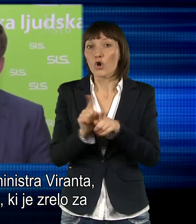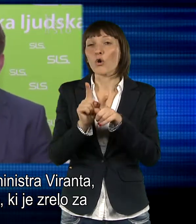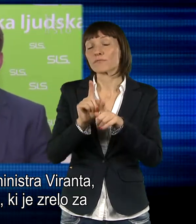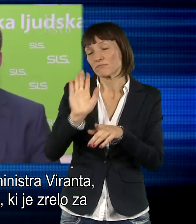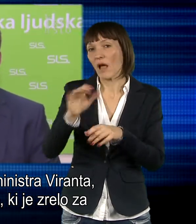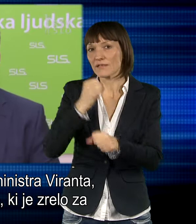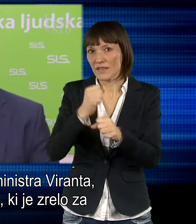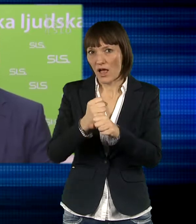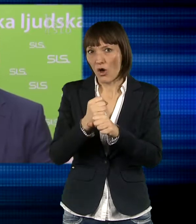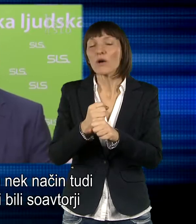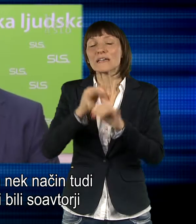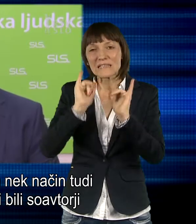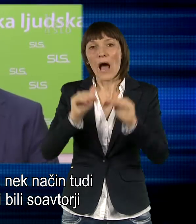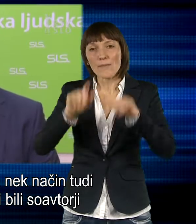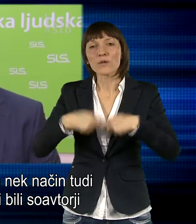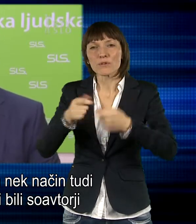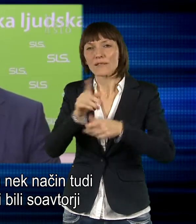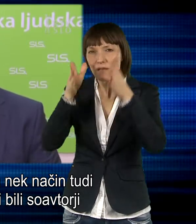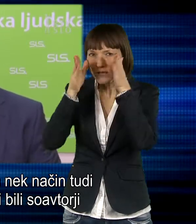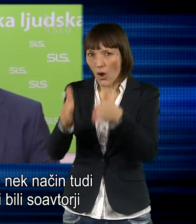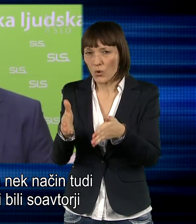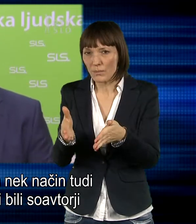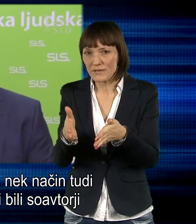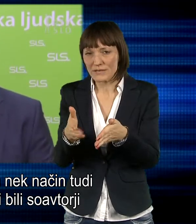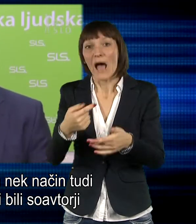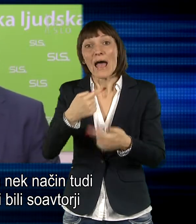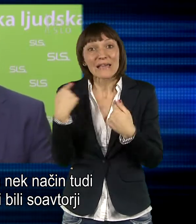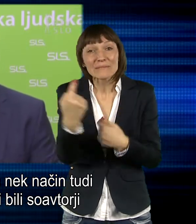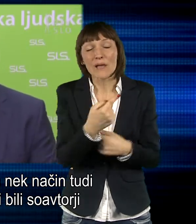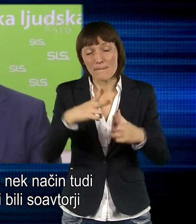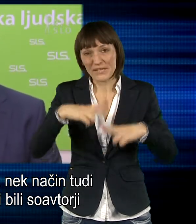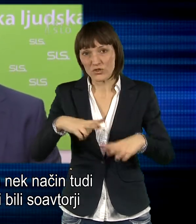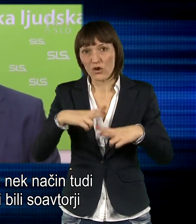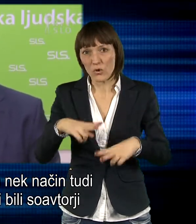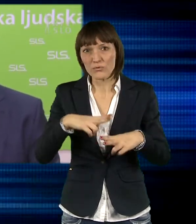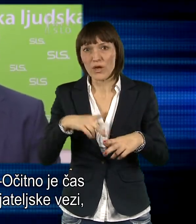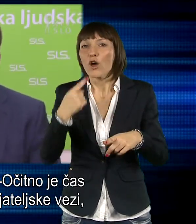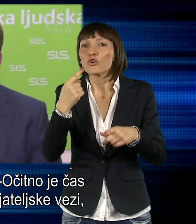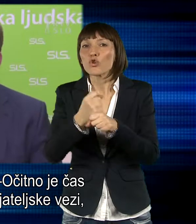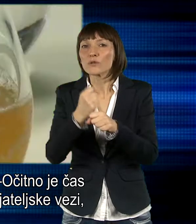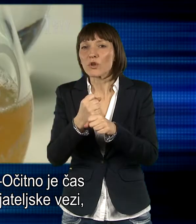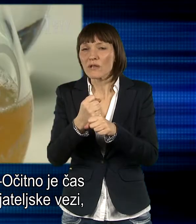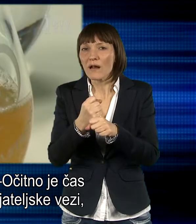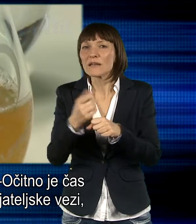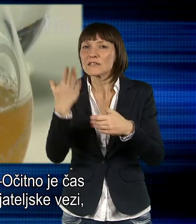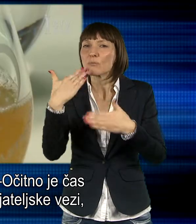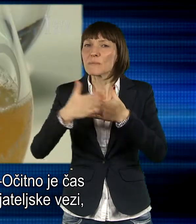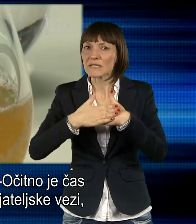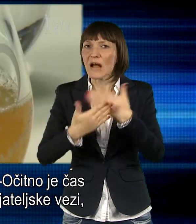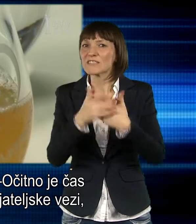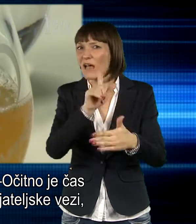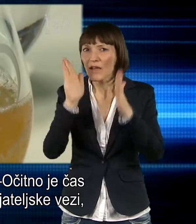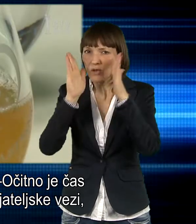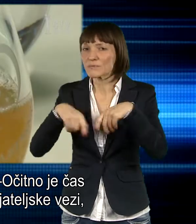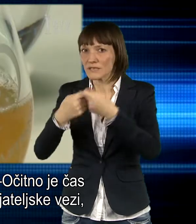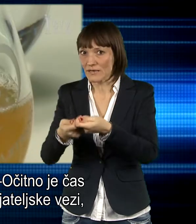kot delo, ki je zrelo za interpelacijo, bi na nek način tudi pričakoval, da bi bili so avtorji te interpelacije. Očitno je